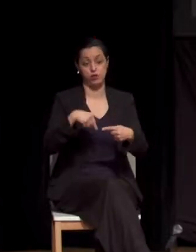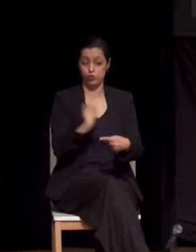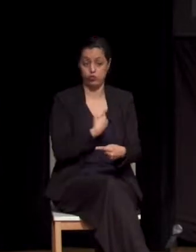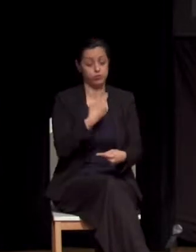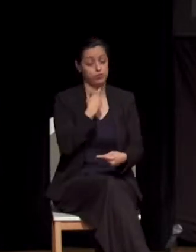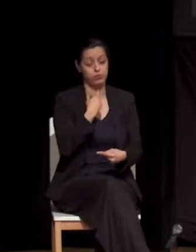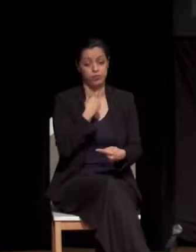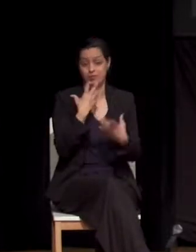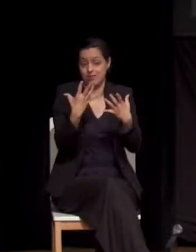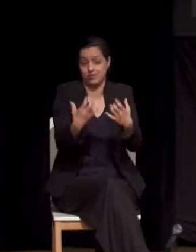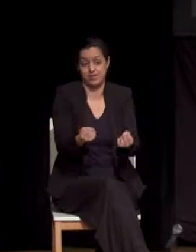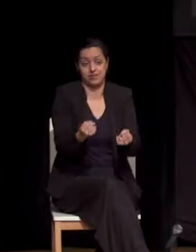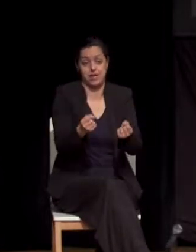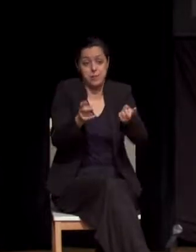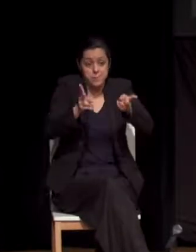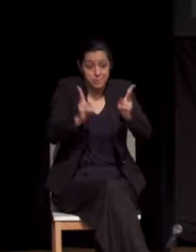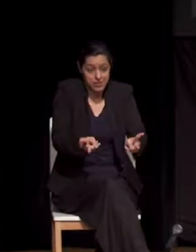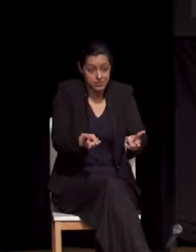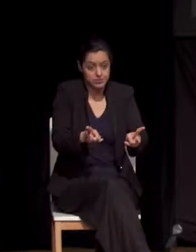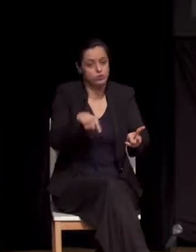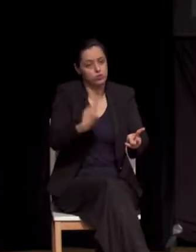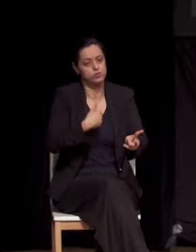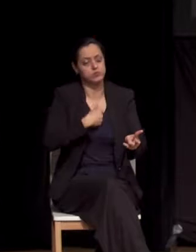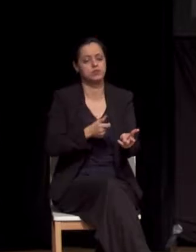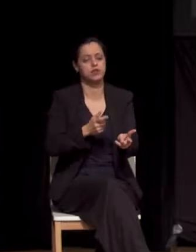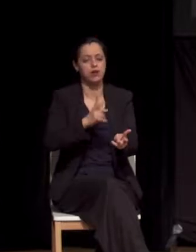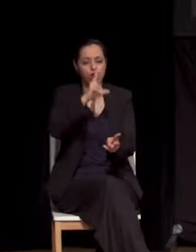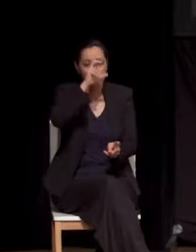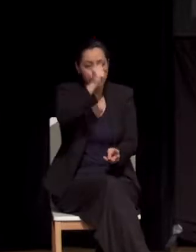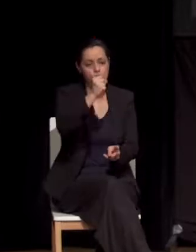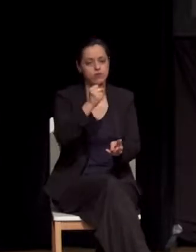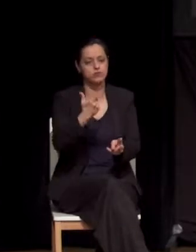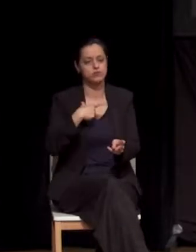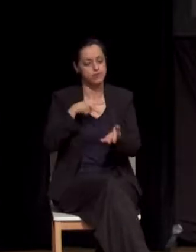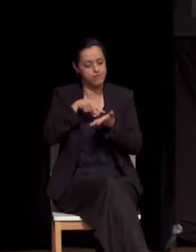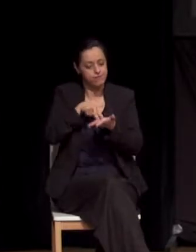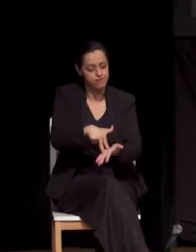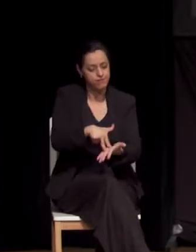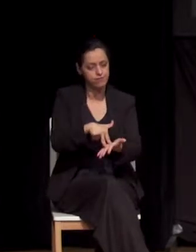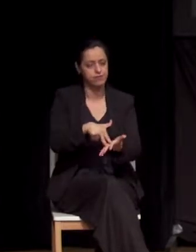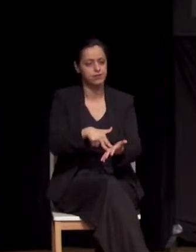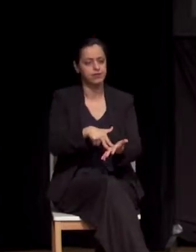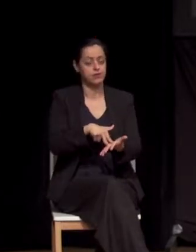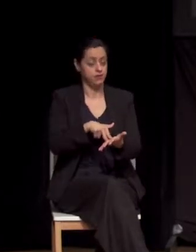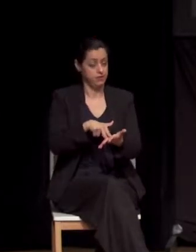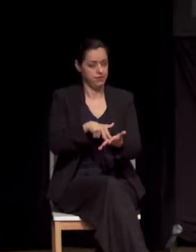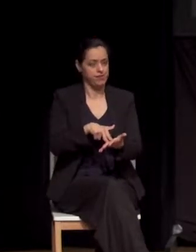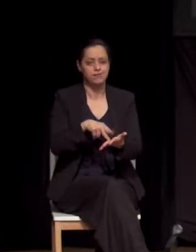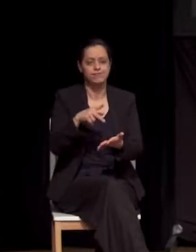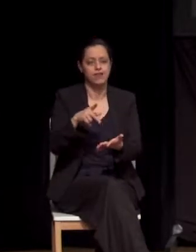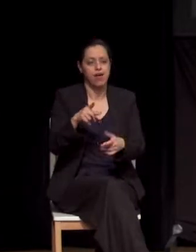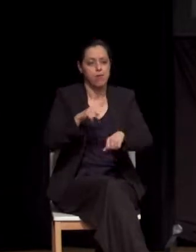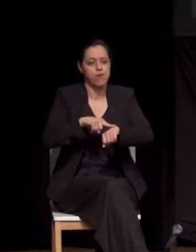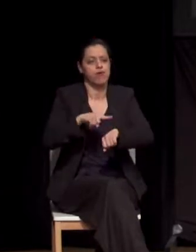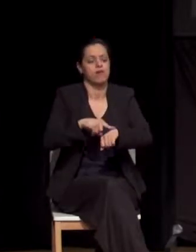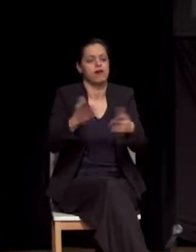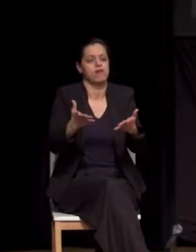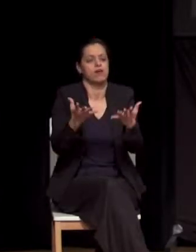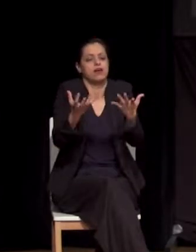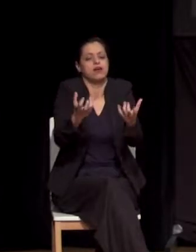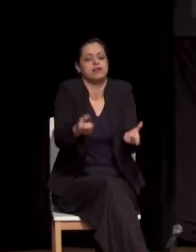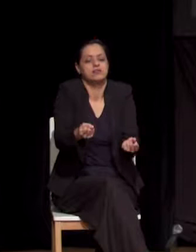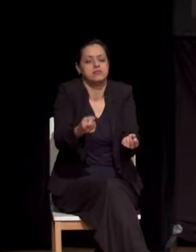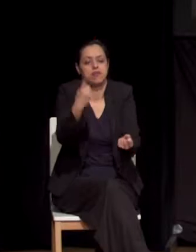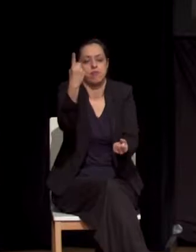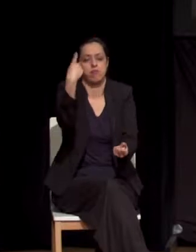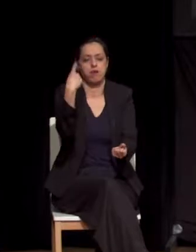esse movimento. A gente tem que ser o mais contra possível, sabe? É muito difícil aceitar. É muito